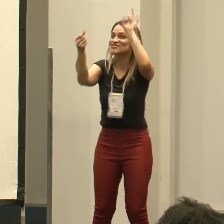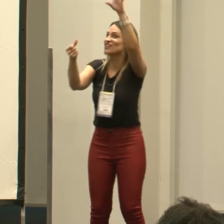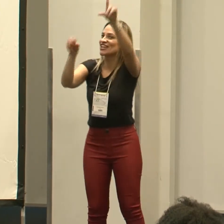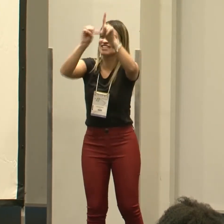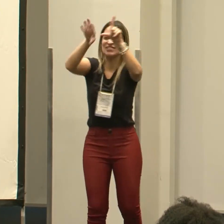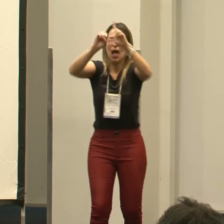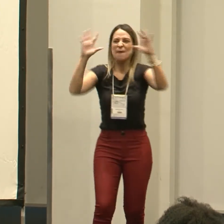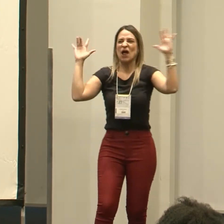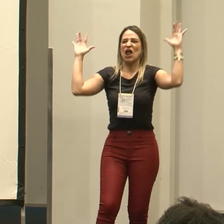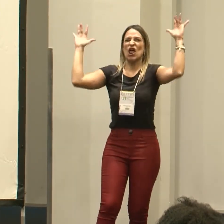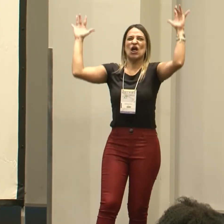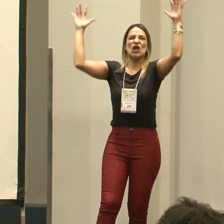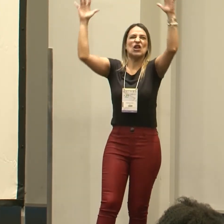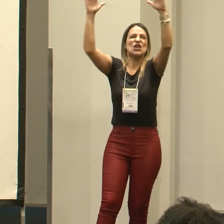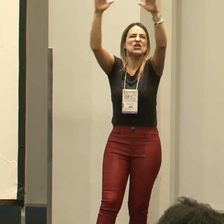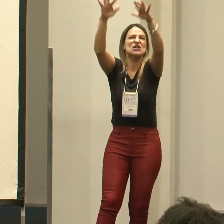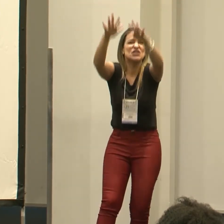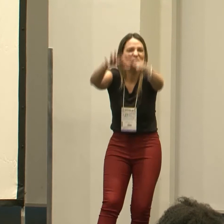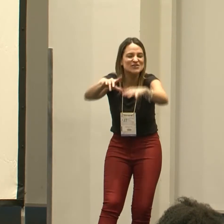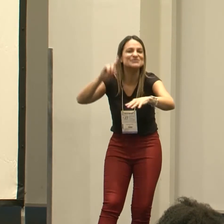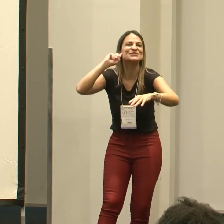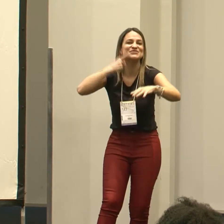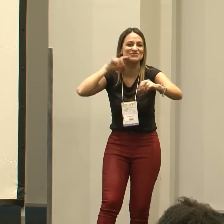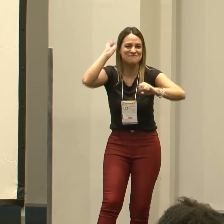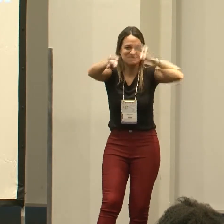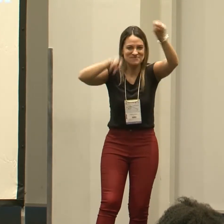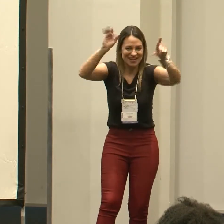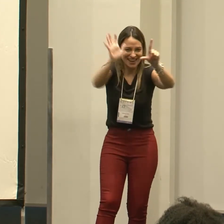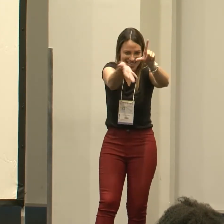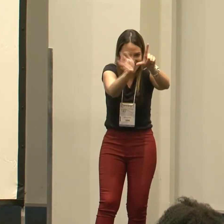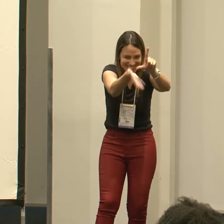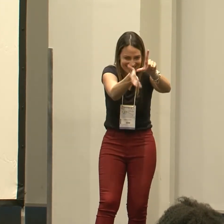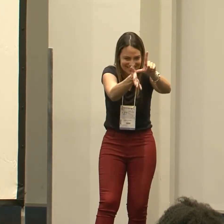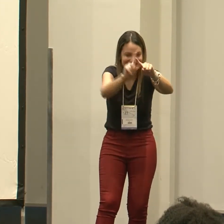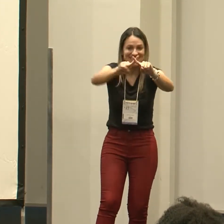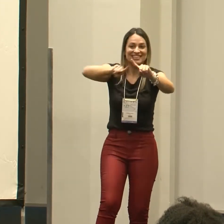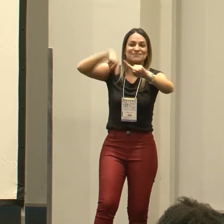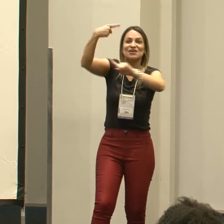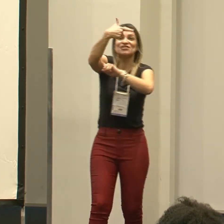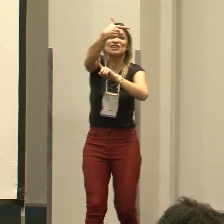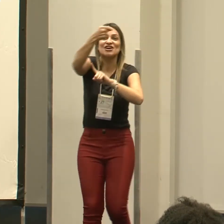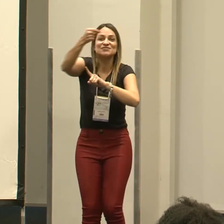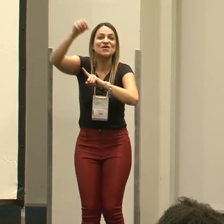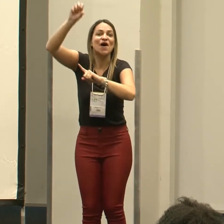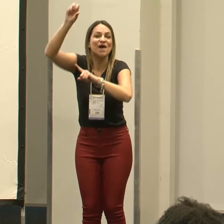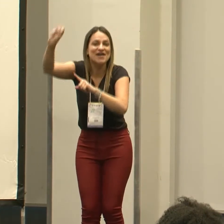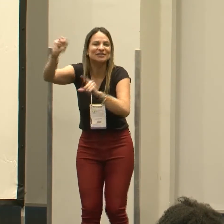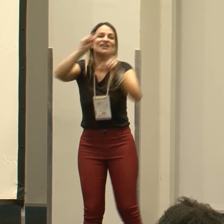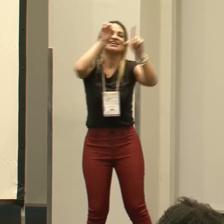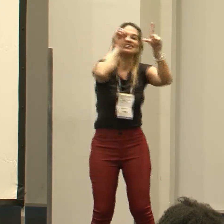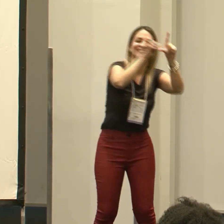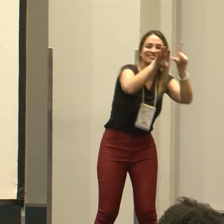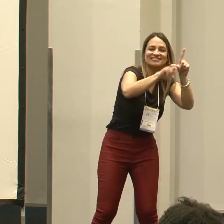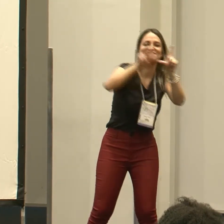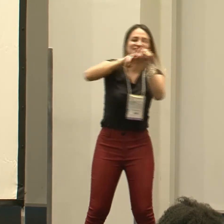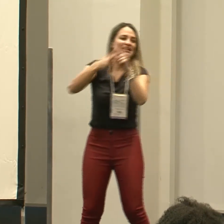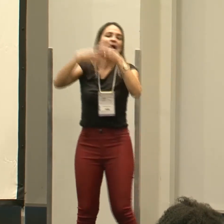Mas em 2006 era só licenciatura. Foi todo mundo do Brasil inteiro, surdos, entraram no Letras Libras. E depois, em 2008, com